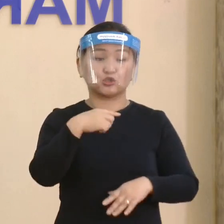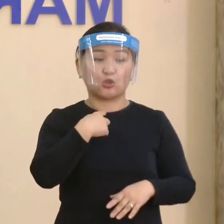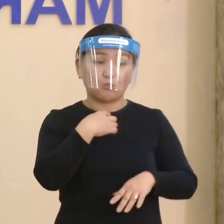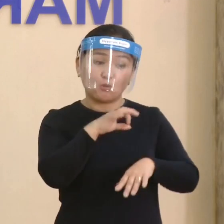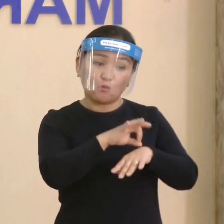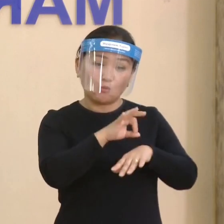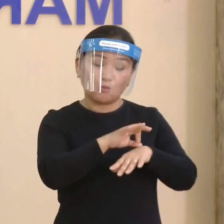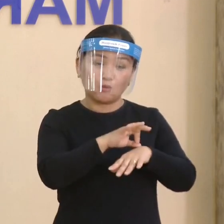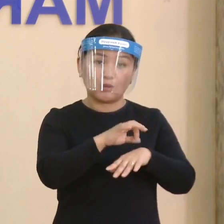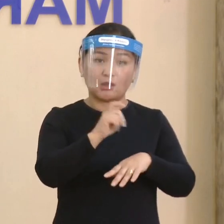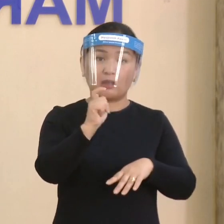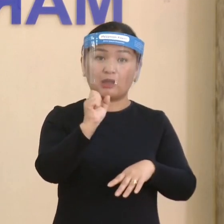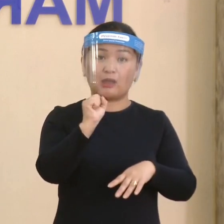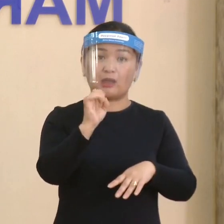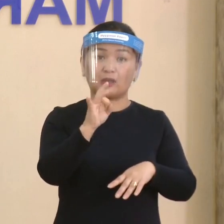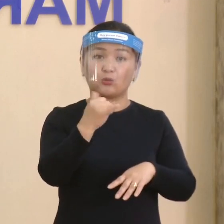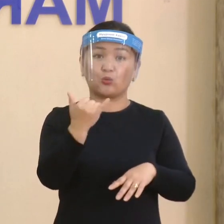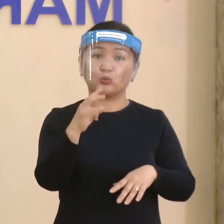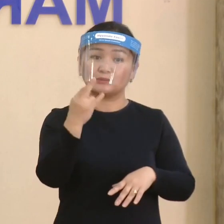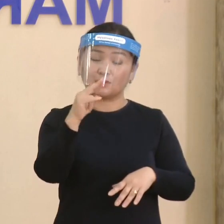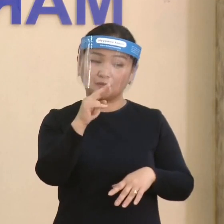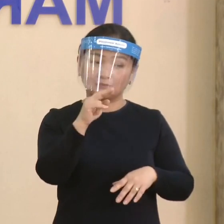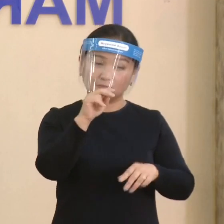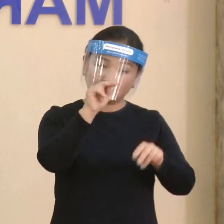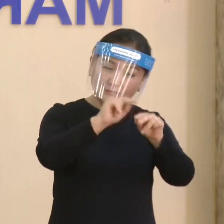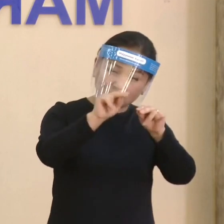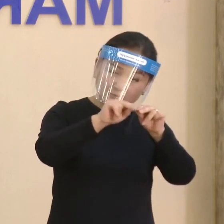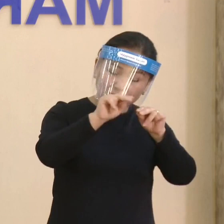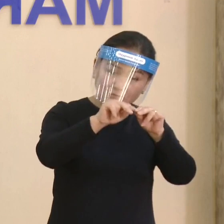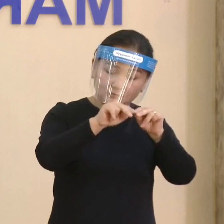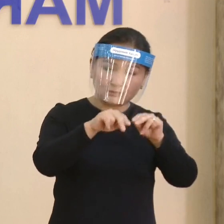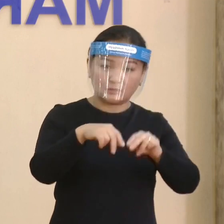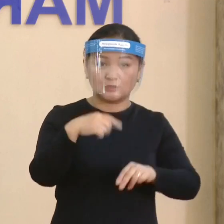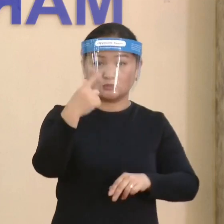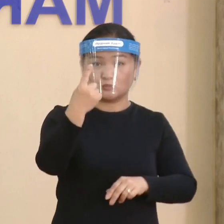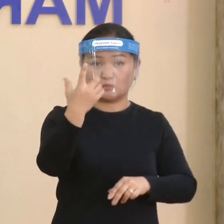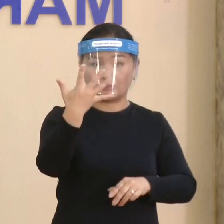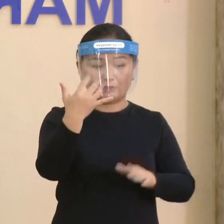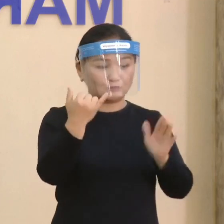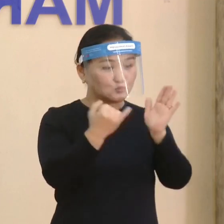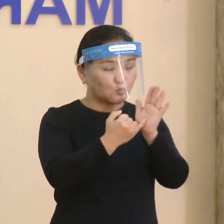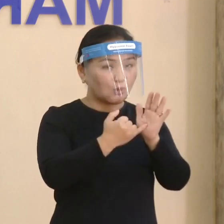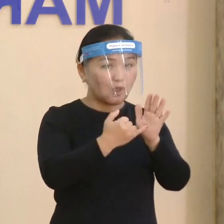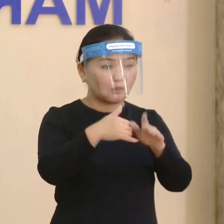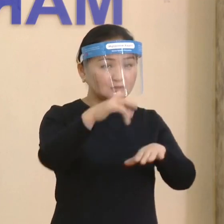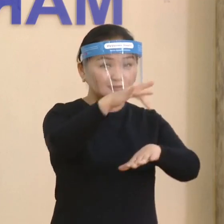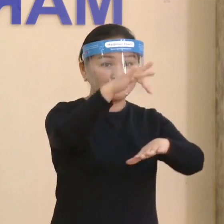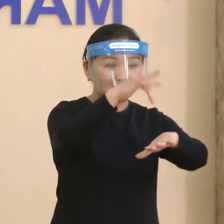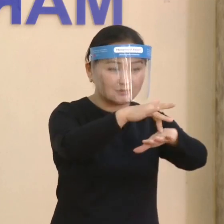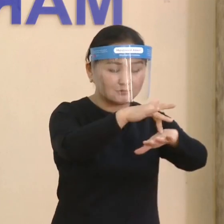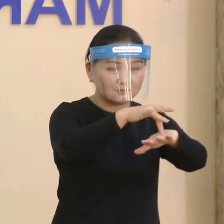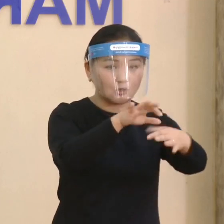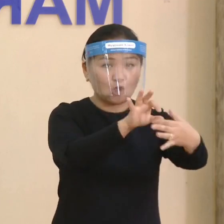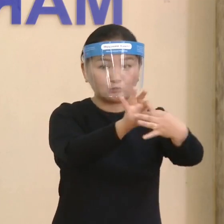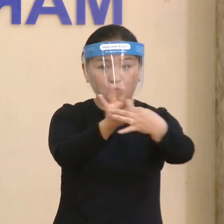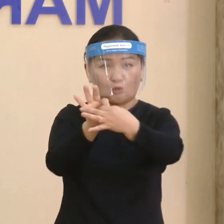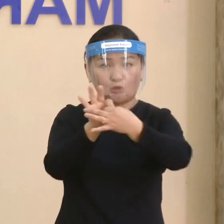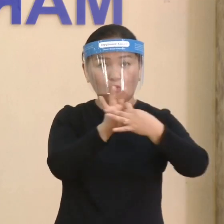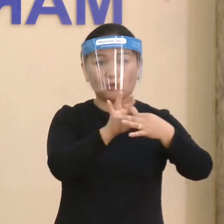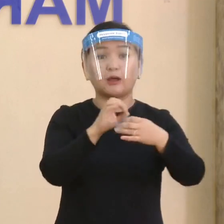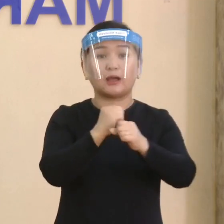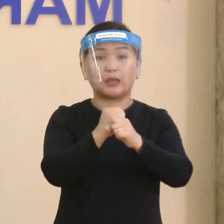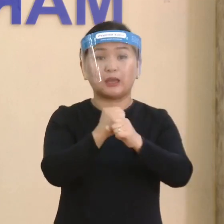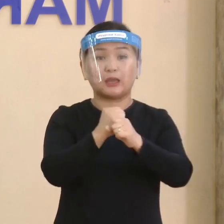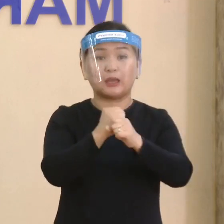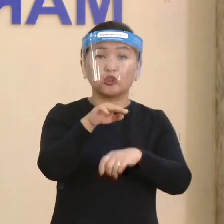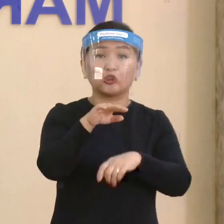тогтолцооны улсын хэмжээний 156 нэгжийг төлөөлүүлэн томоогийн тандалтыг бол жилийн турш хийдэг. За жилийн турш томоогийн тандалтыг